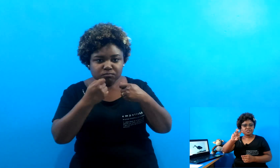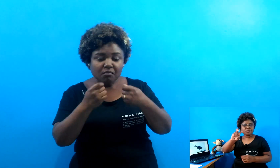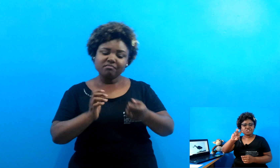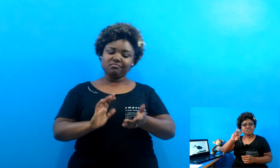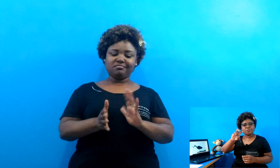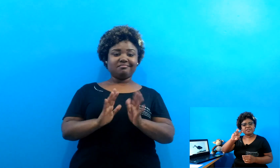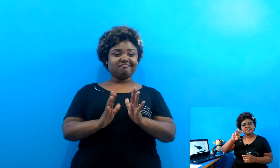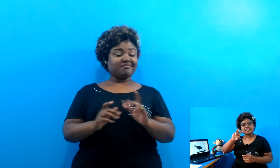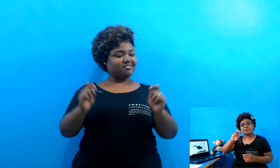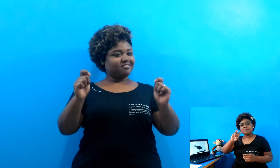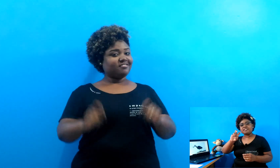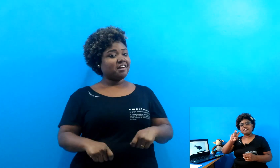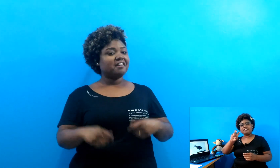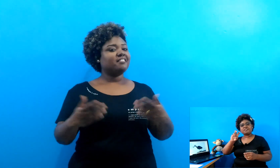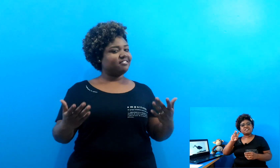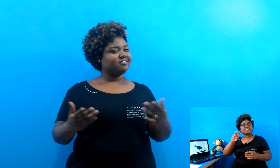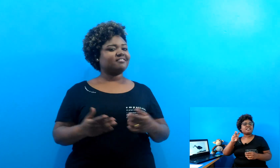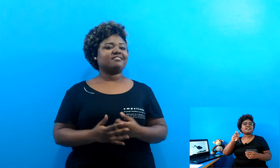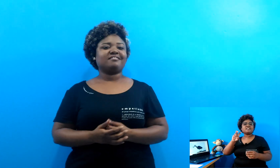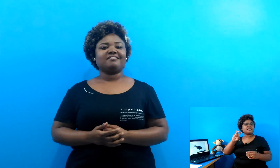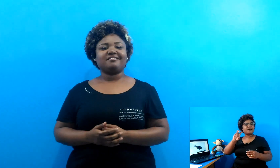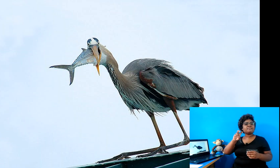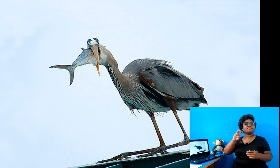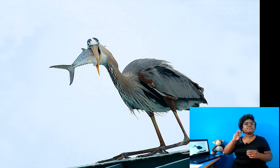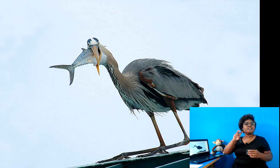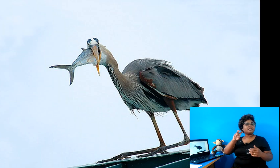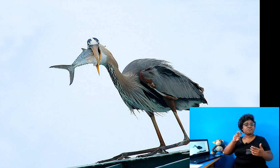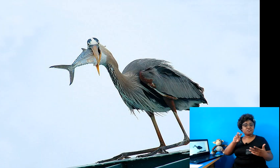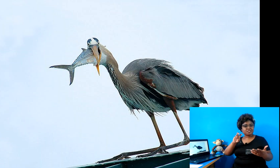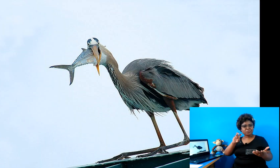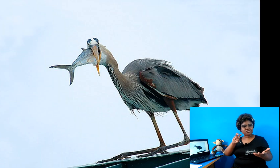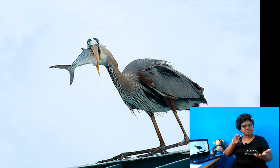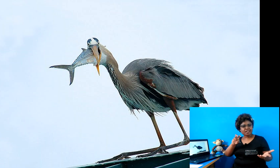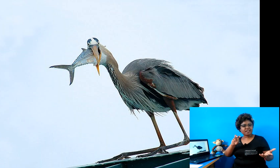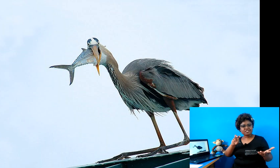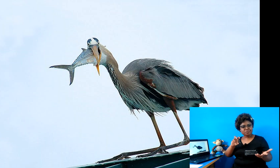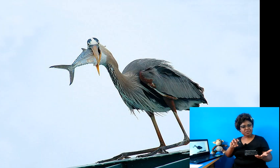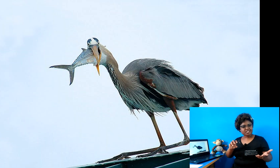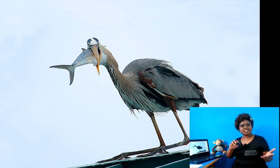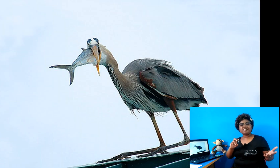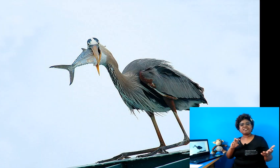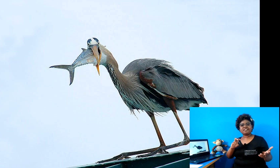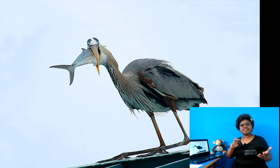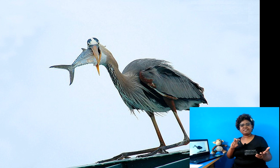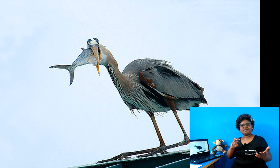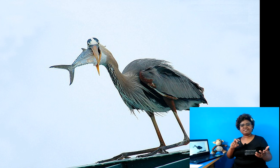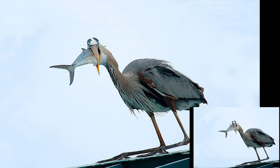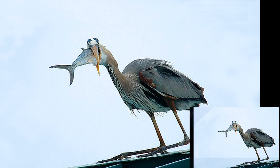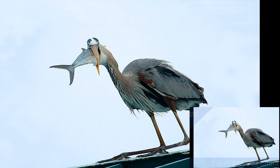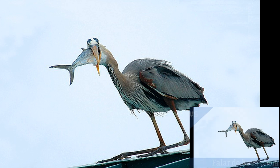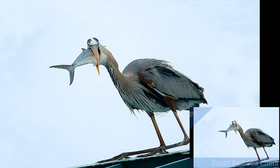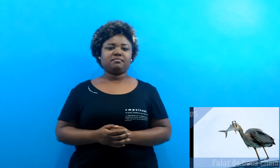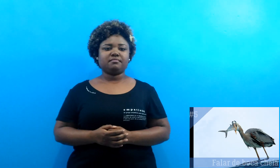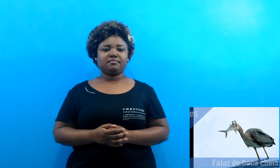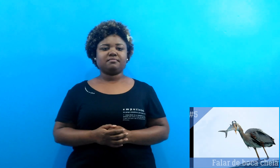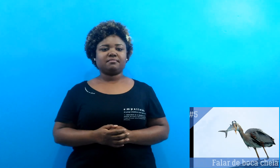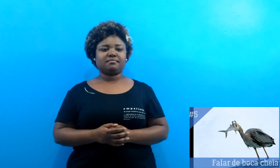O quinto motivo para você aprender a língua de sinais é que você pode falar de boca cheia.